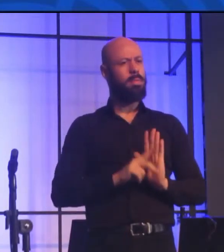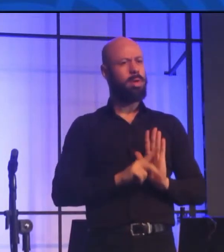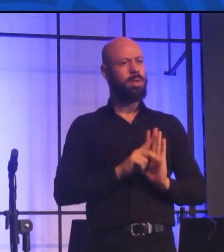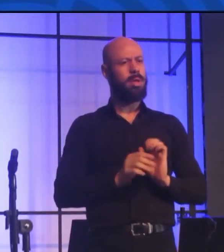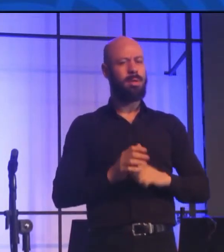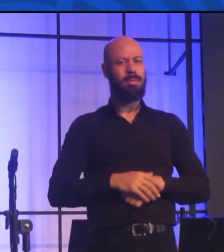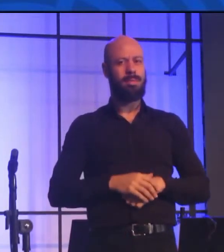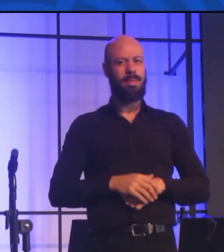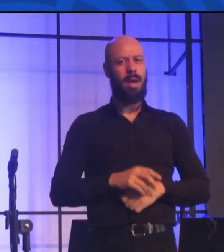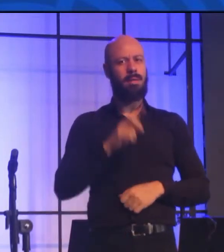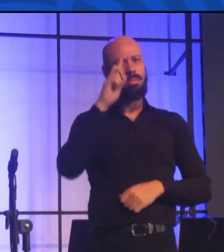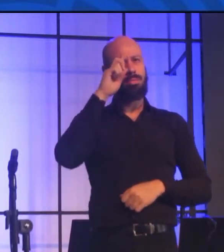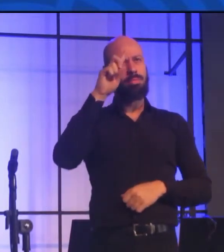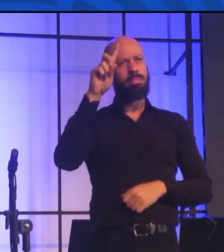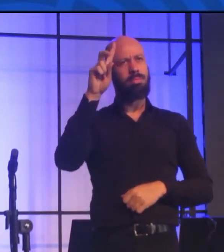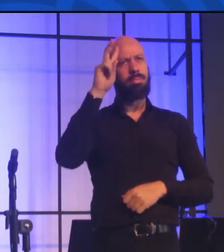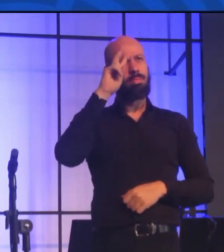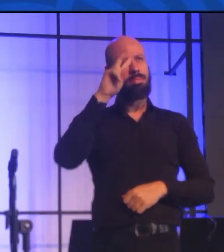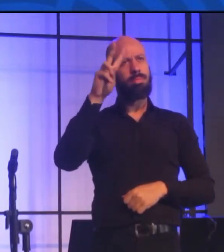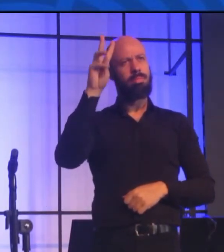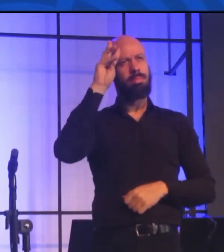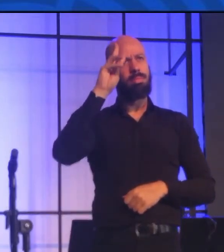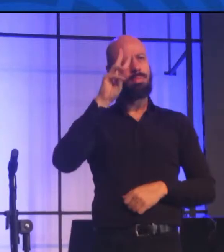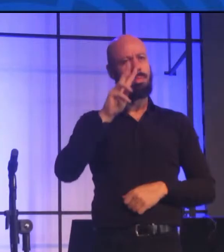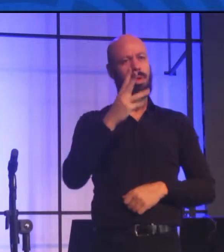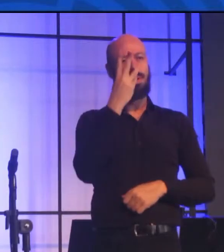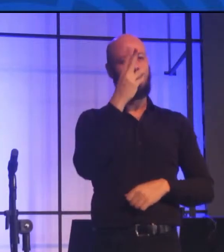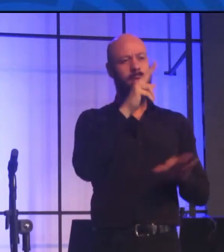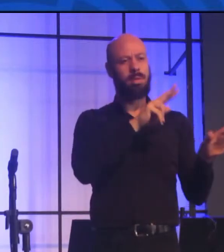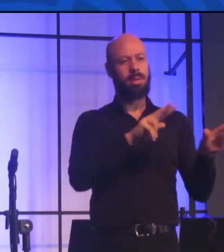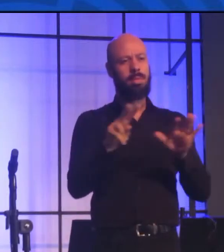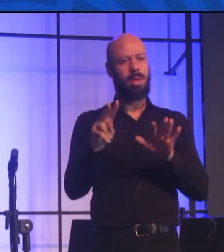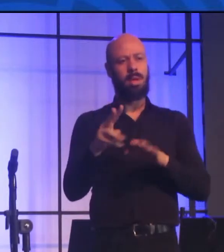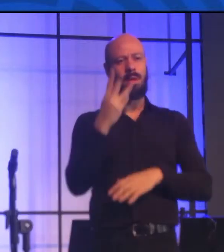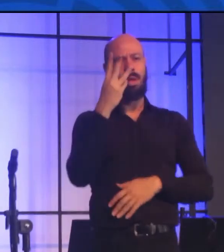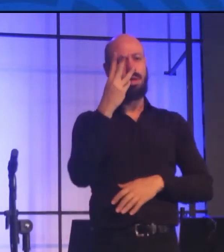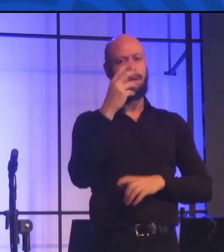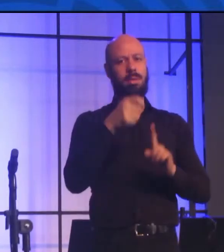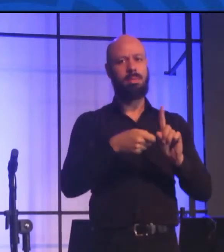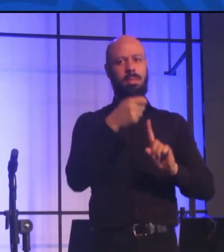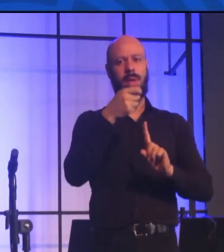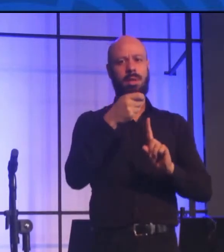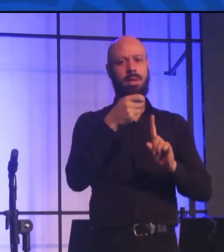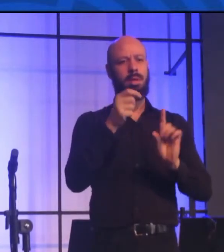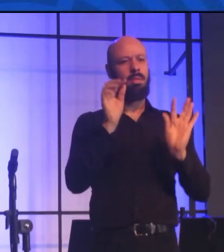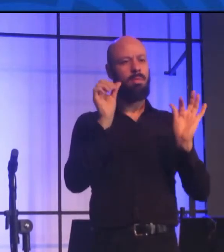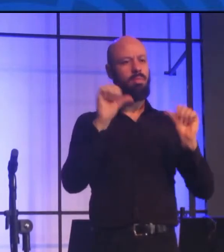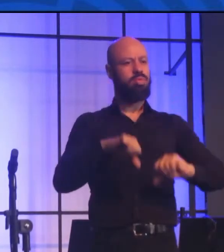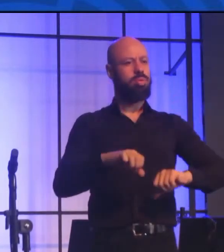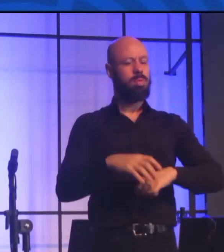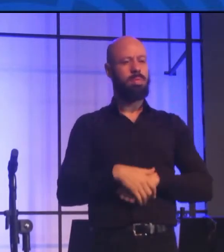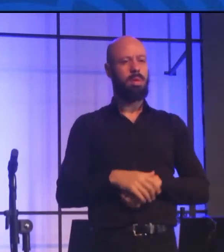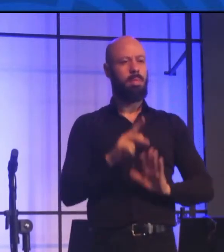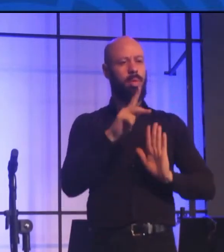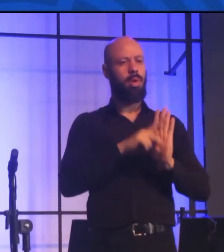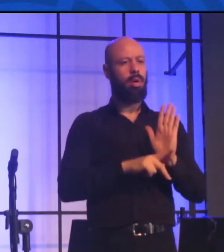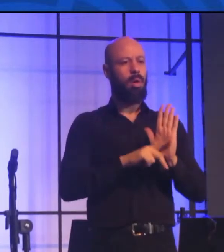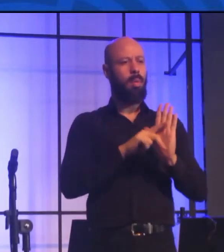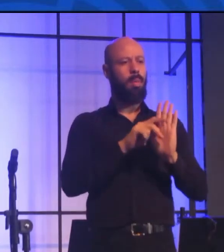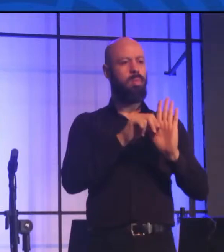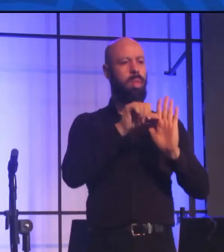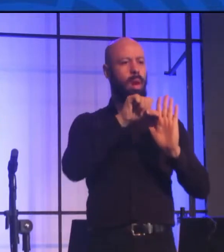passa 3 dias, 3 semanas, 3 meses e o plano fracassa, o